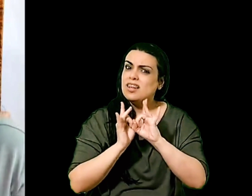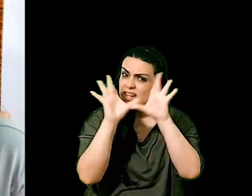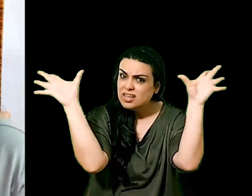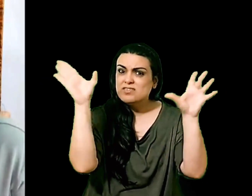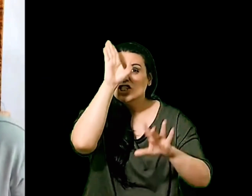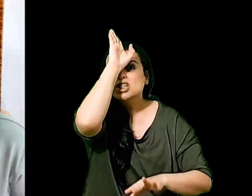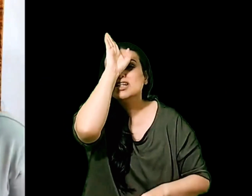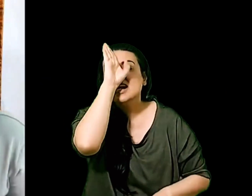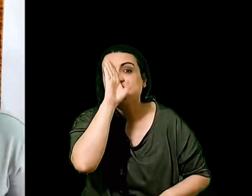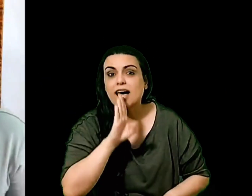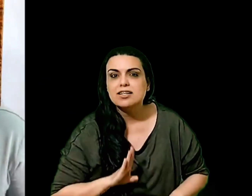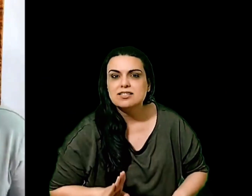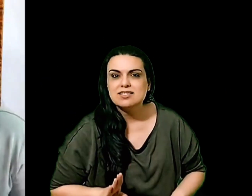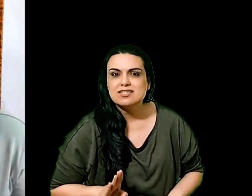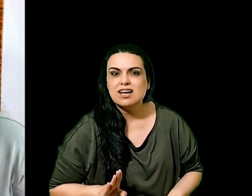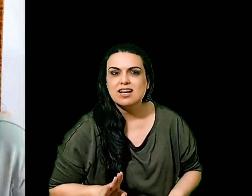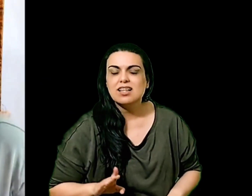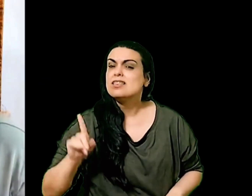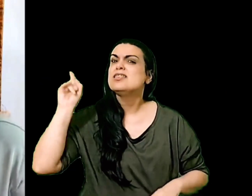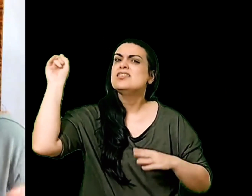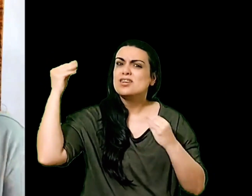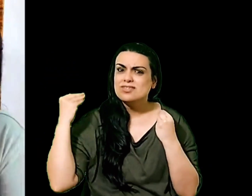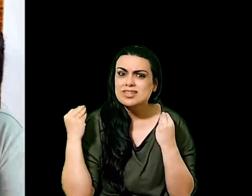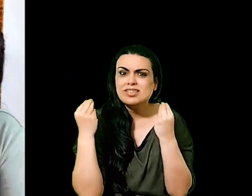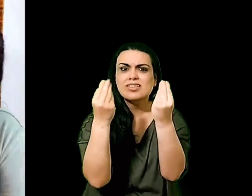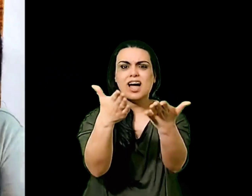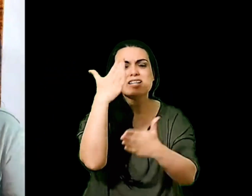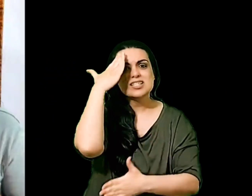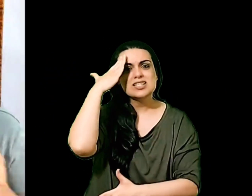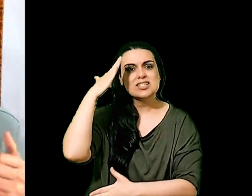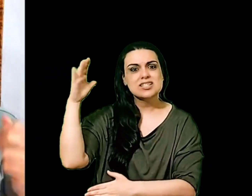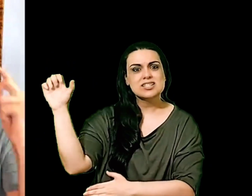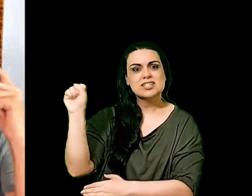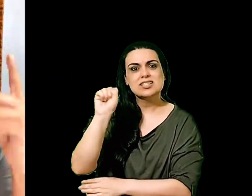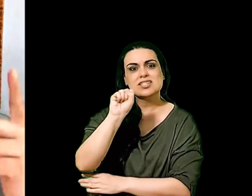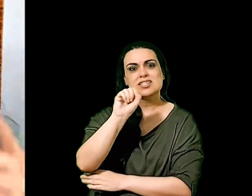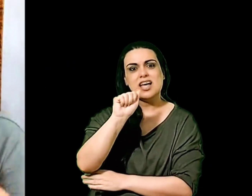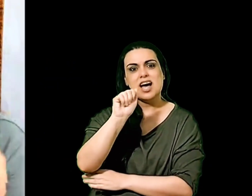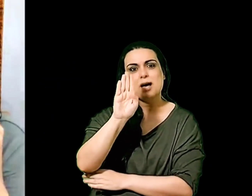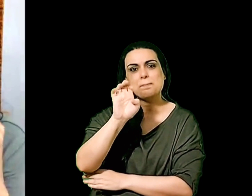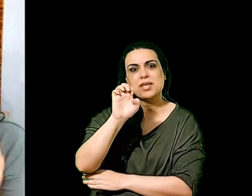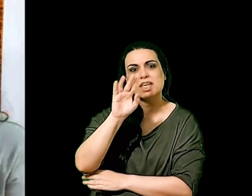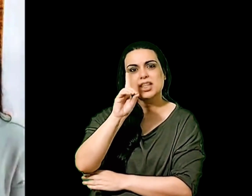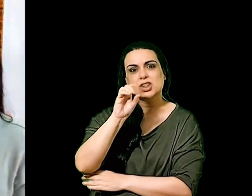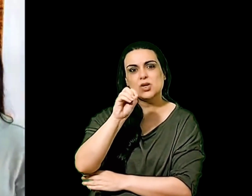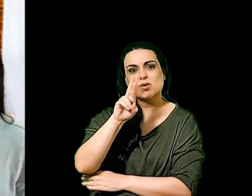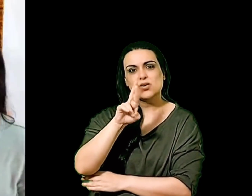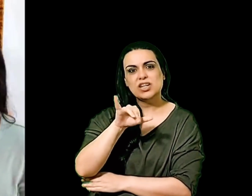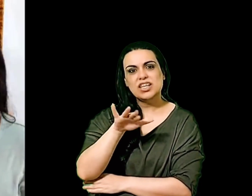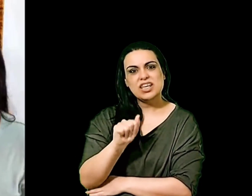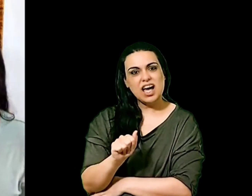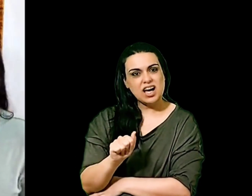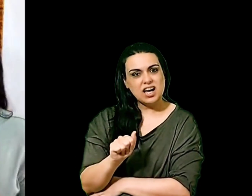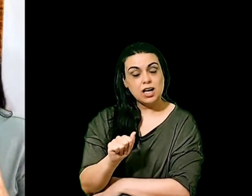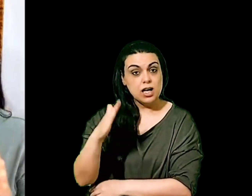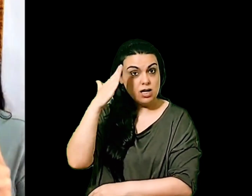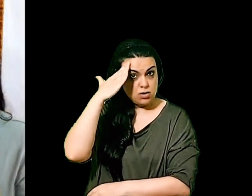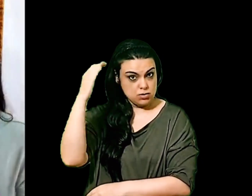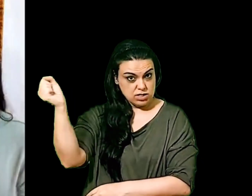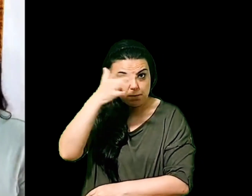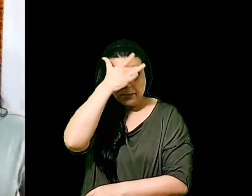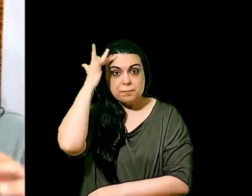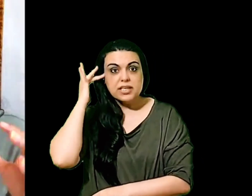dá liberalmente, gratuitamente, não lança em rosto. Sabedoria, olha o que ele diz sobre o sábio.